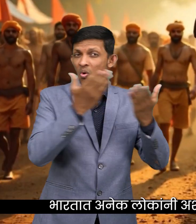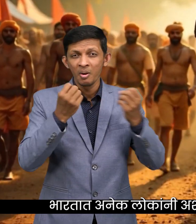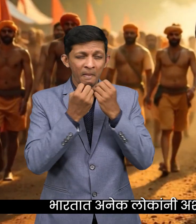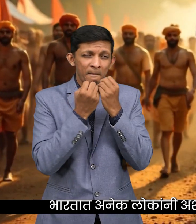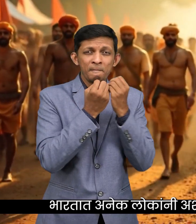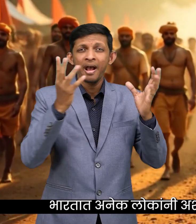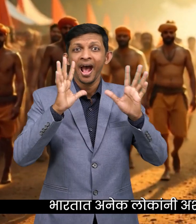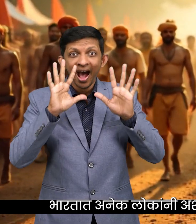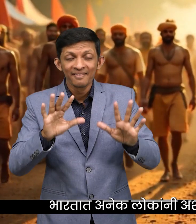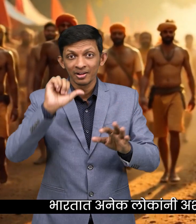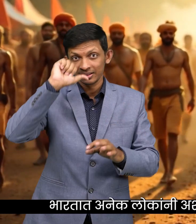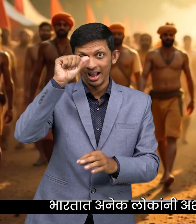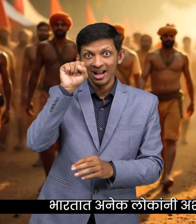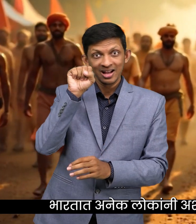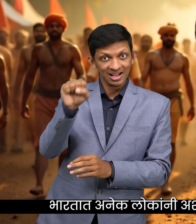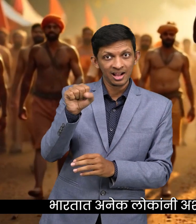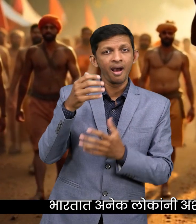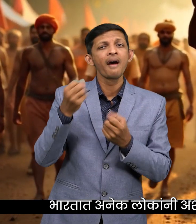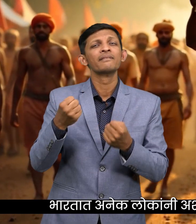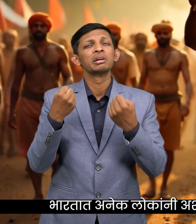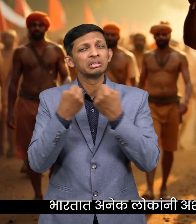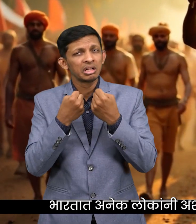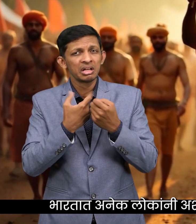भारतात अनेक लोकांनी अशा जातीच्या